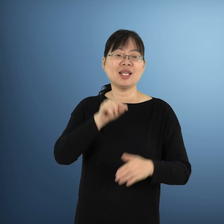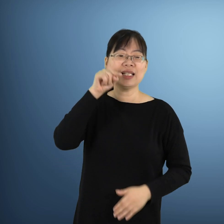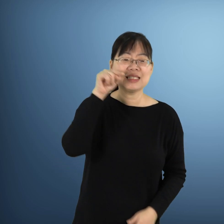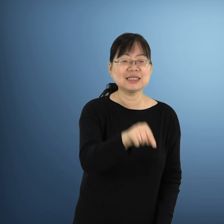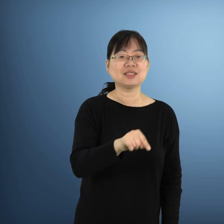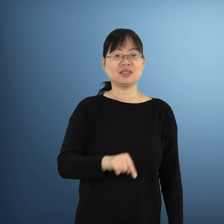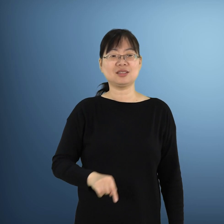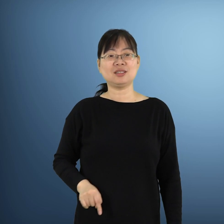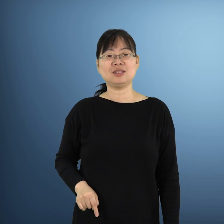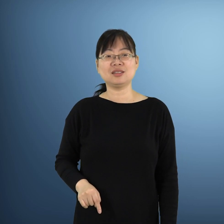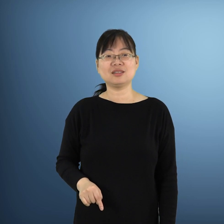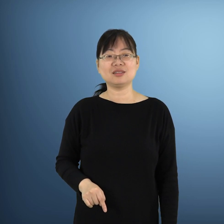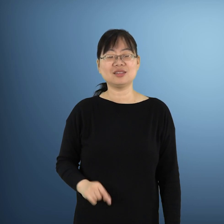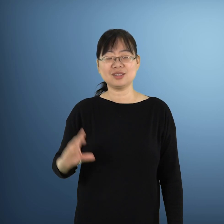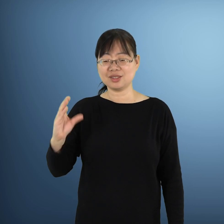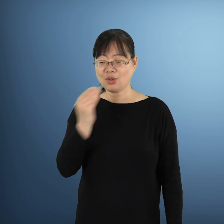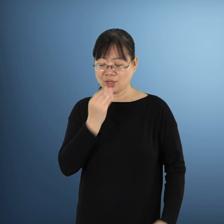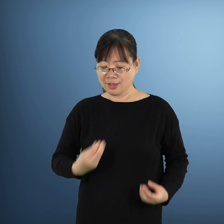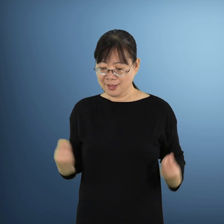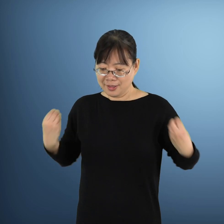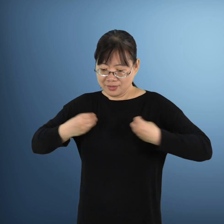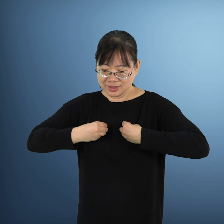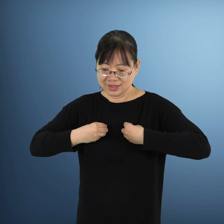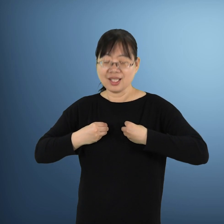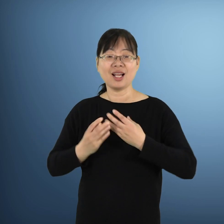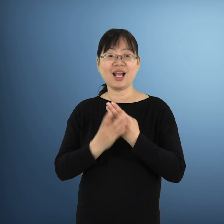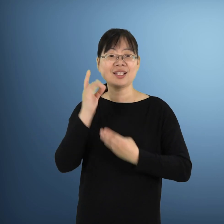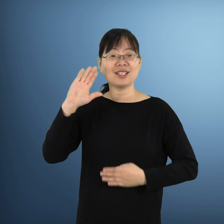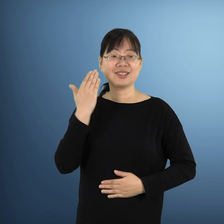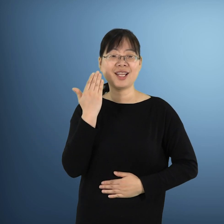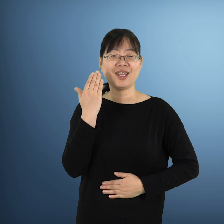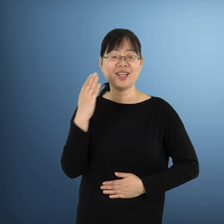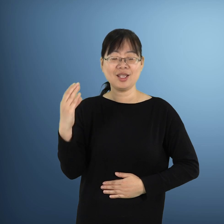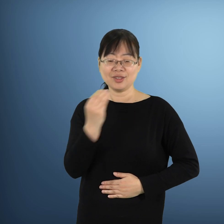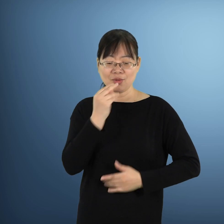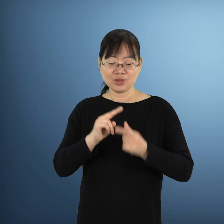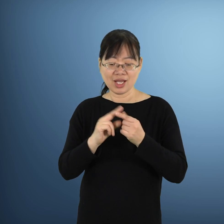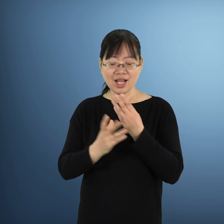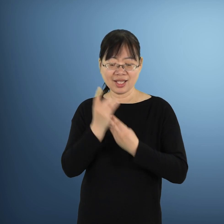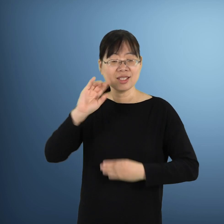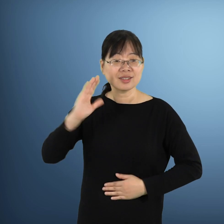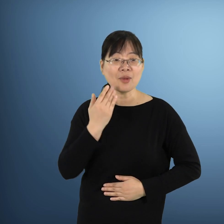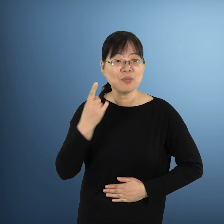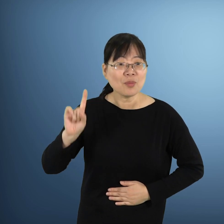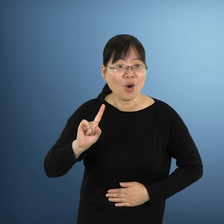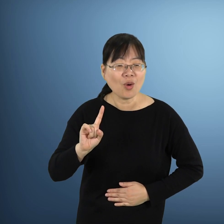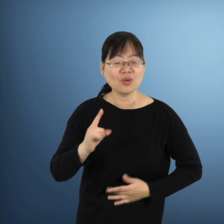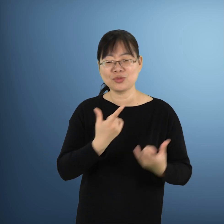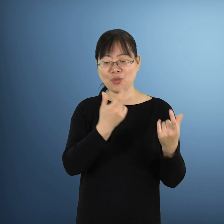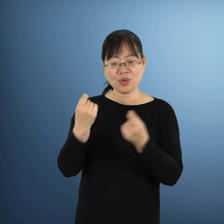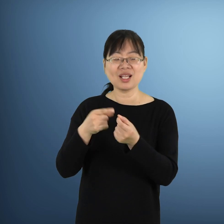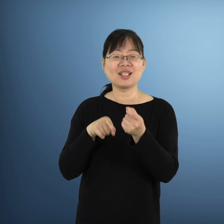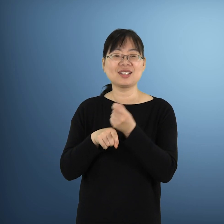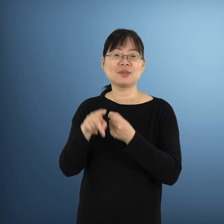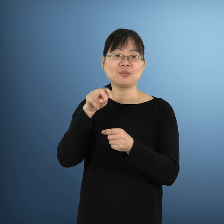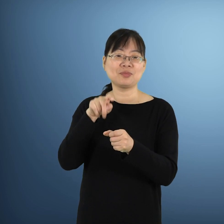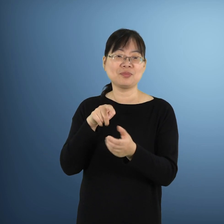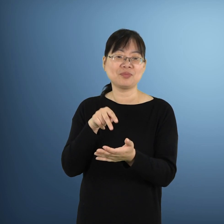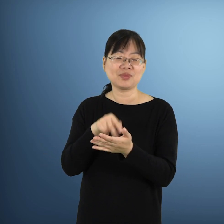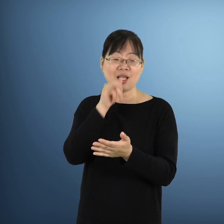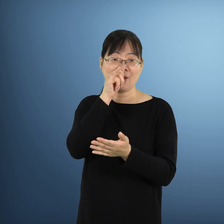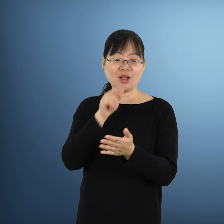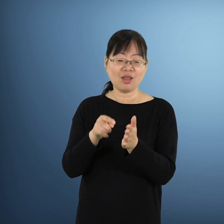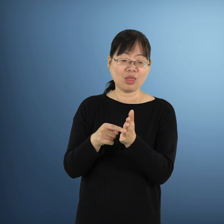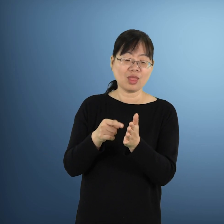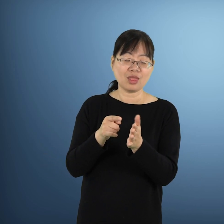그 거룩함을 입은 하나가 된, 그러니까 거룩과 하나 되면 사실상 동의 개념입니다. 그러니까